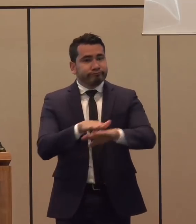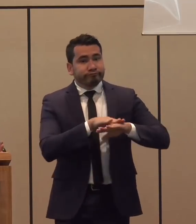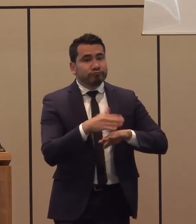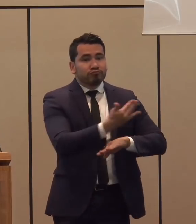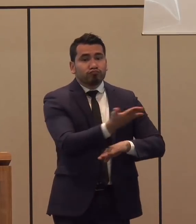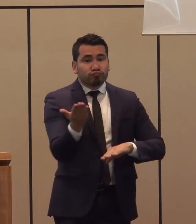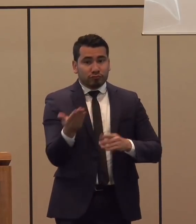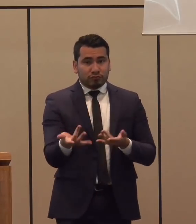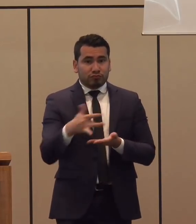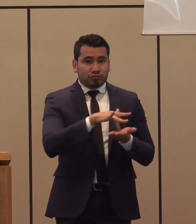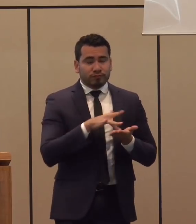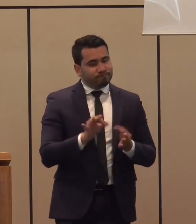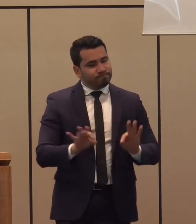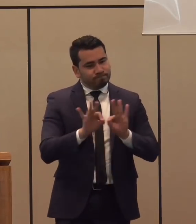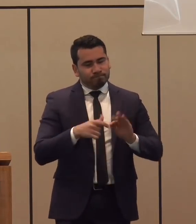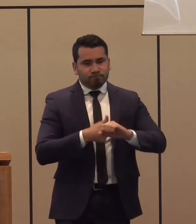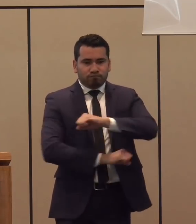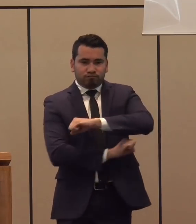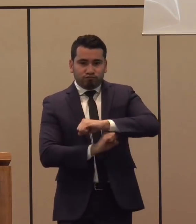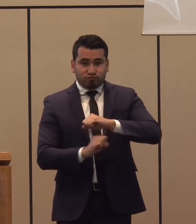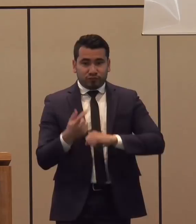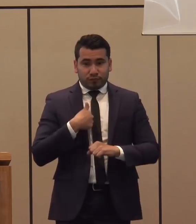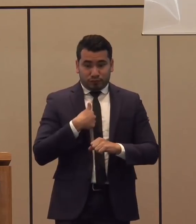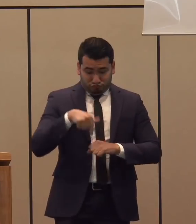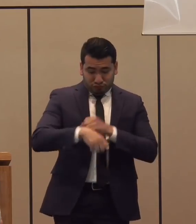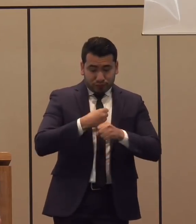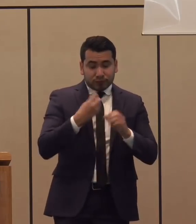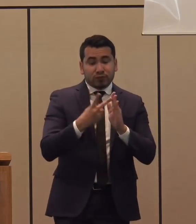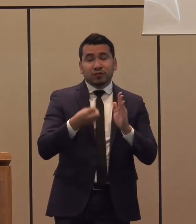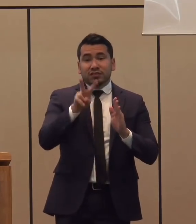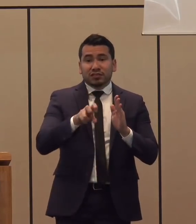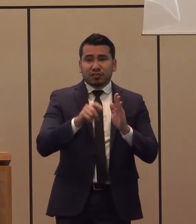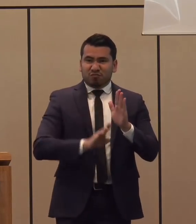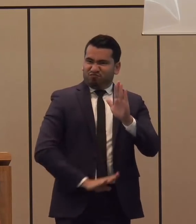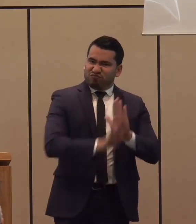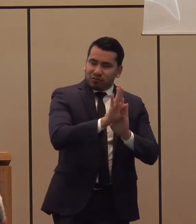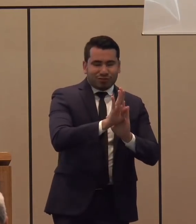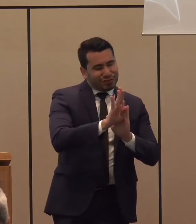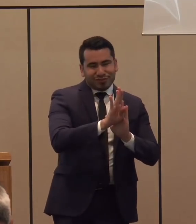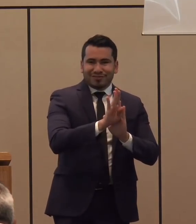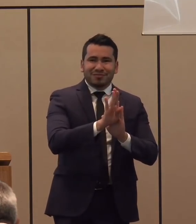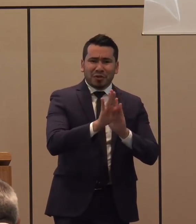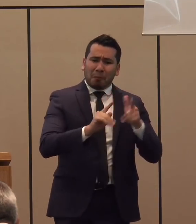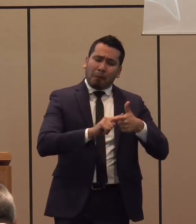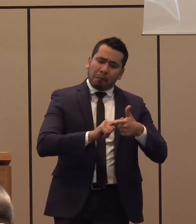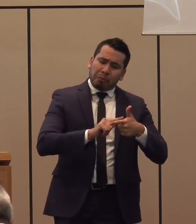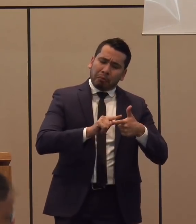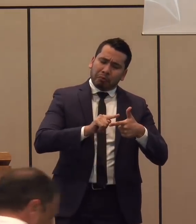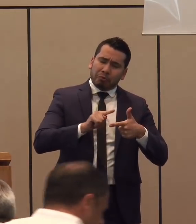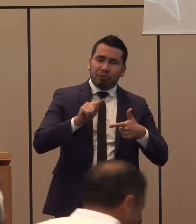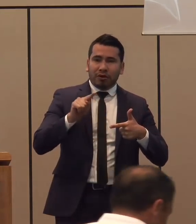no igual que los anteriores en crecimiento económico pero vamos despegando nos estamos reactivando pero lo más importante la confianza